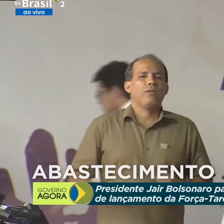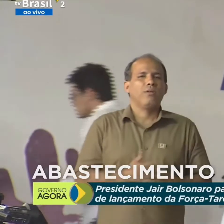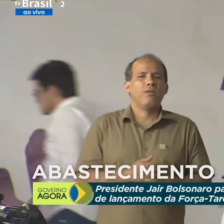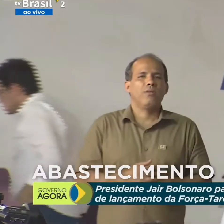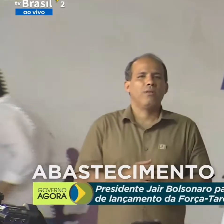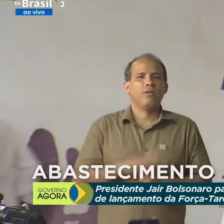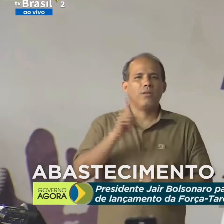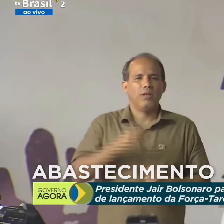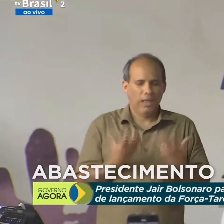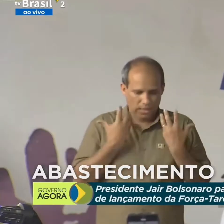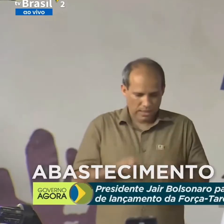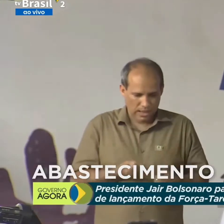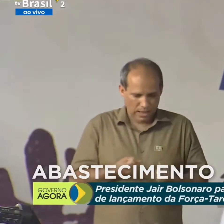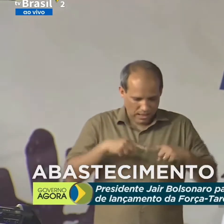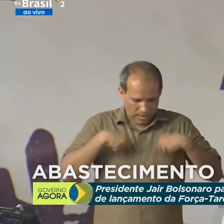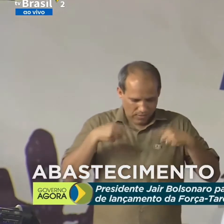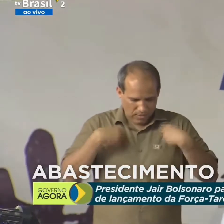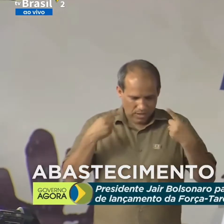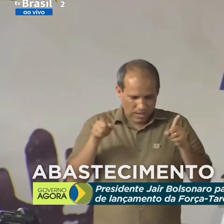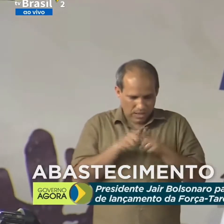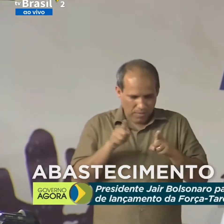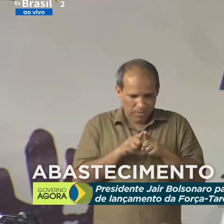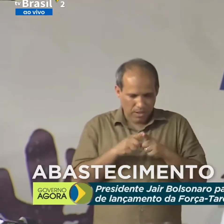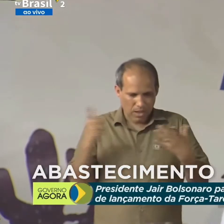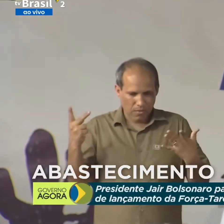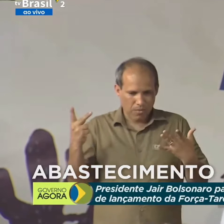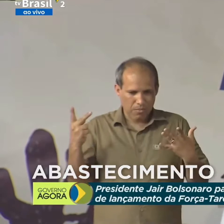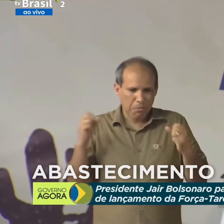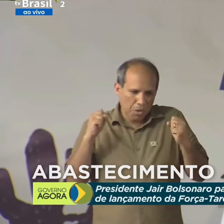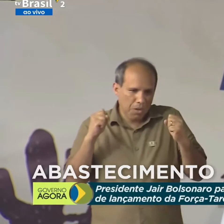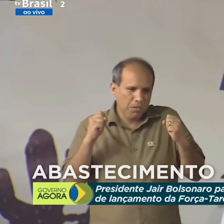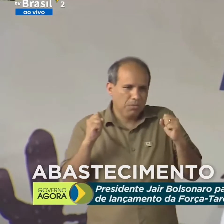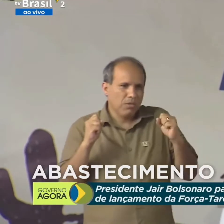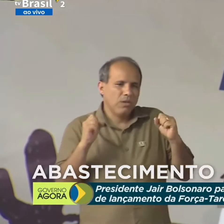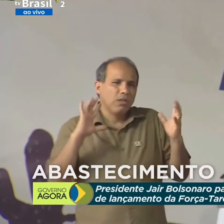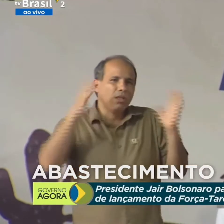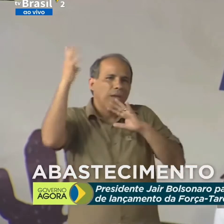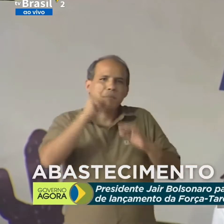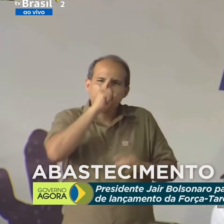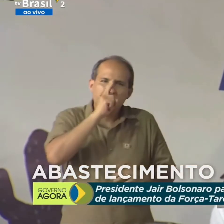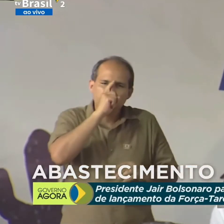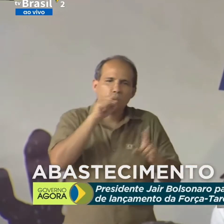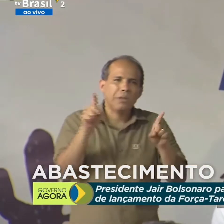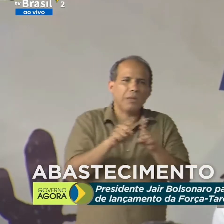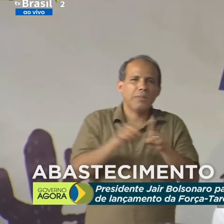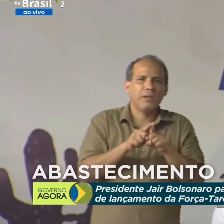é assumir desafios, correr riscos e